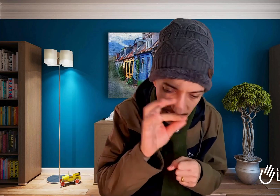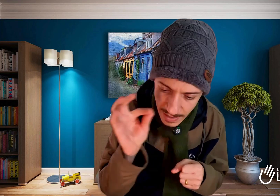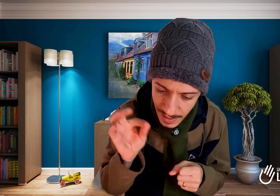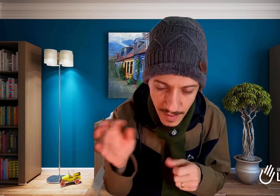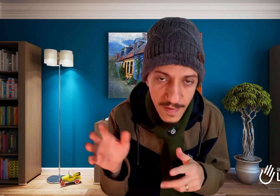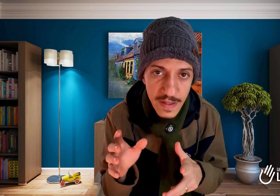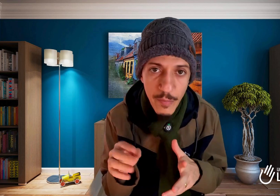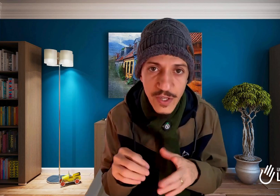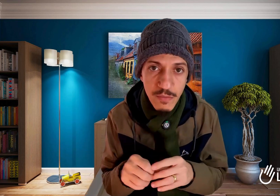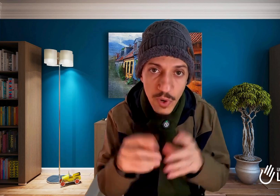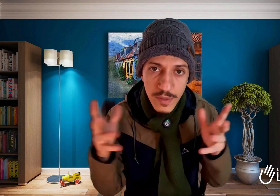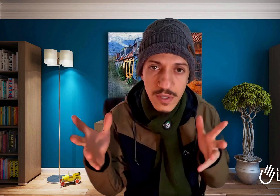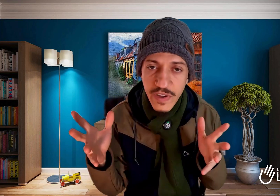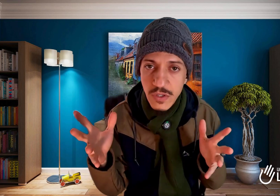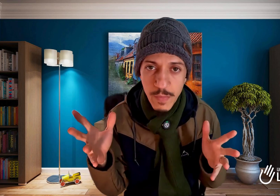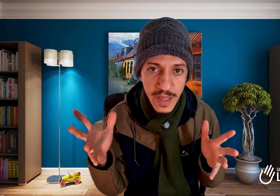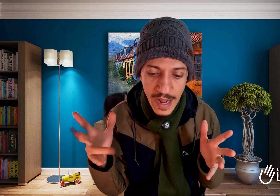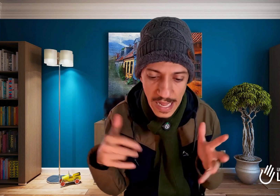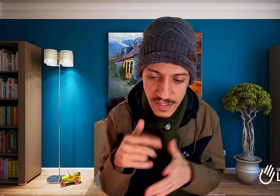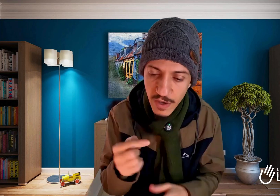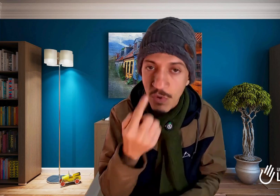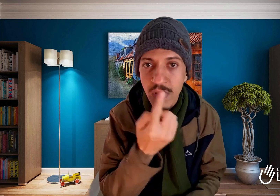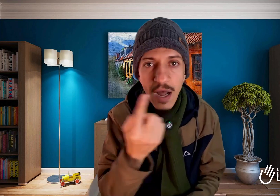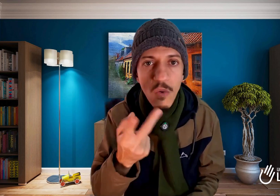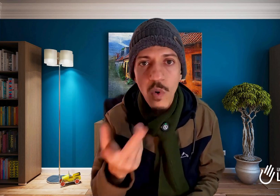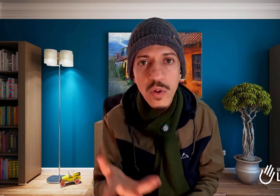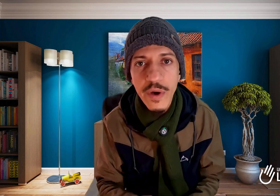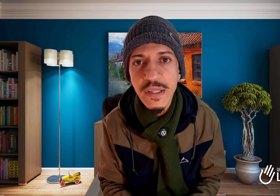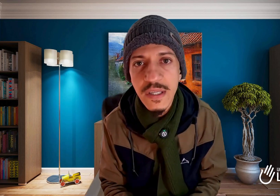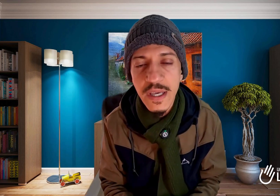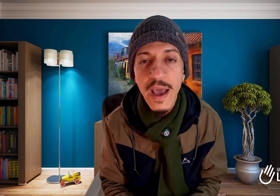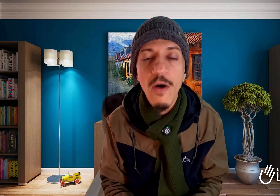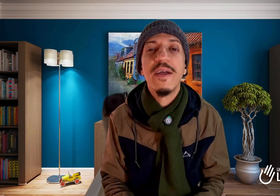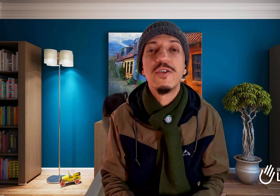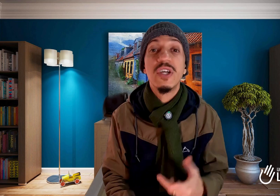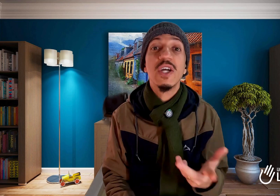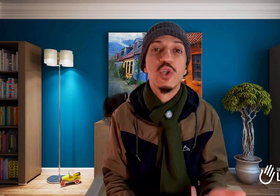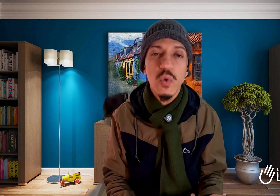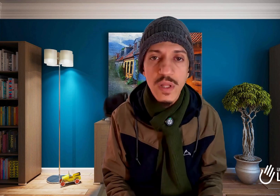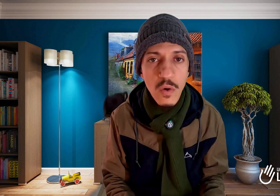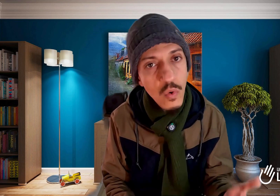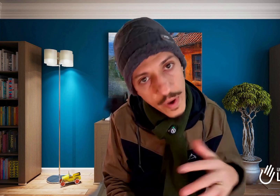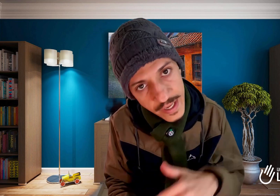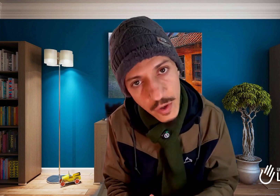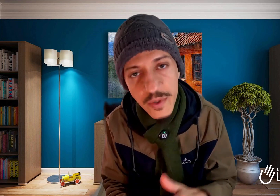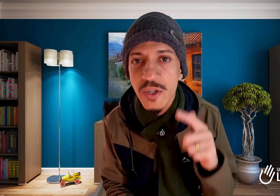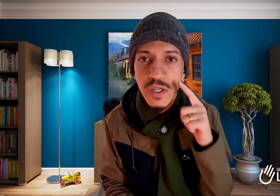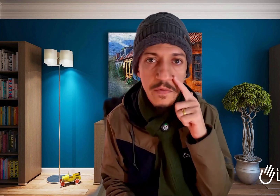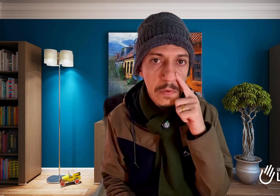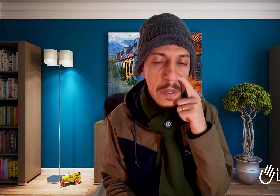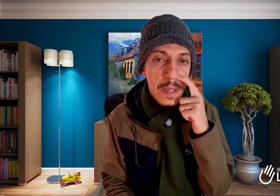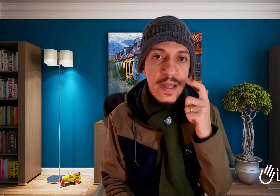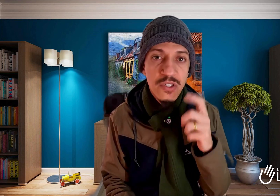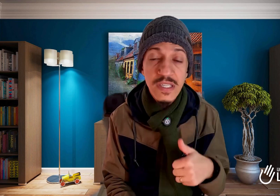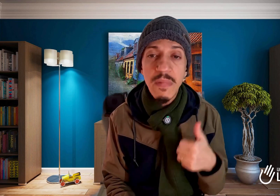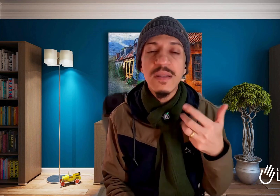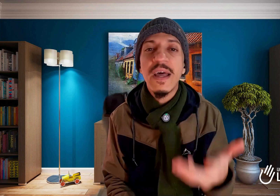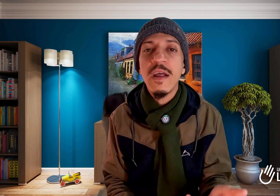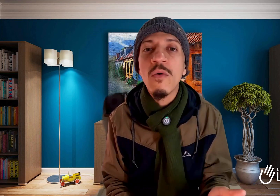ali, depois de muitos vídeos peneirados, você vai encontrar um ou dois que realmente te ajudam com esse objetivo de se manterem em contato